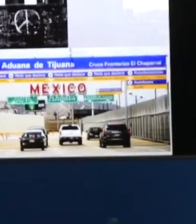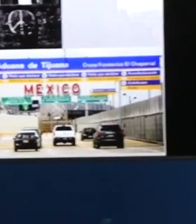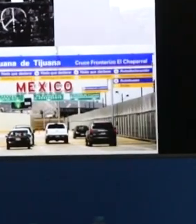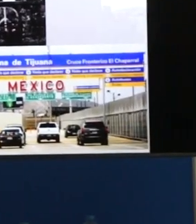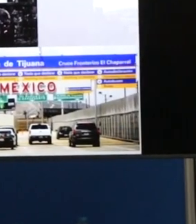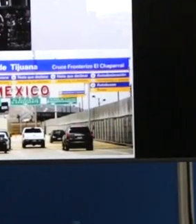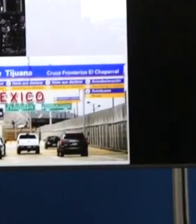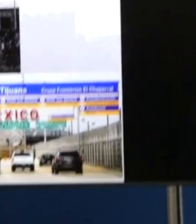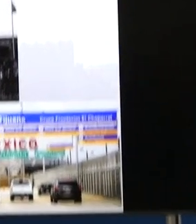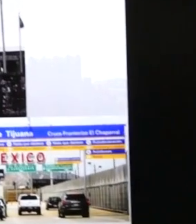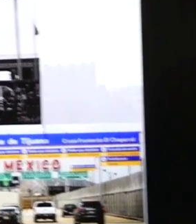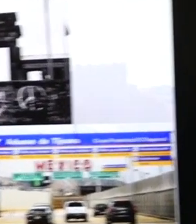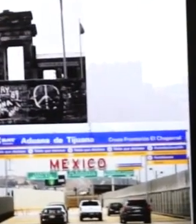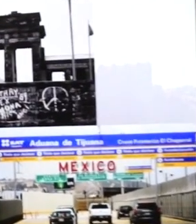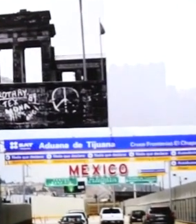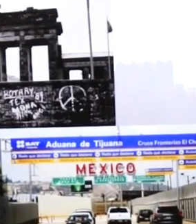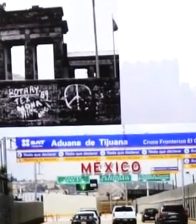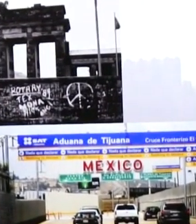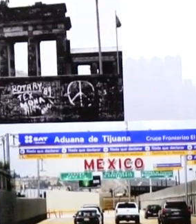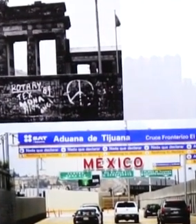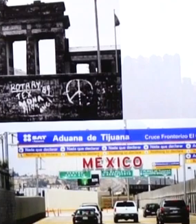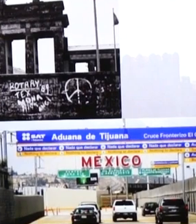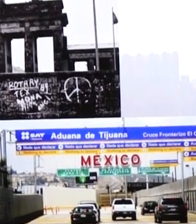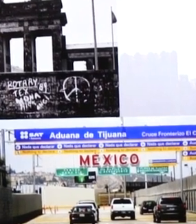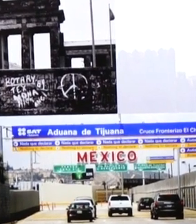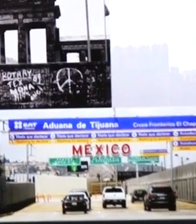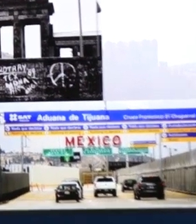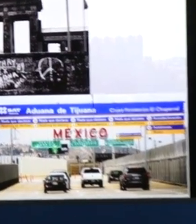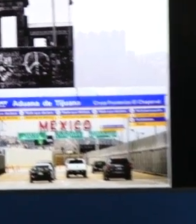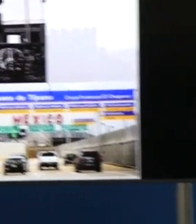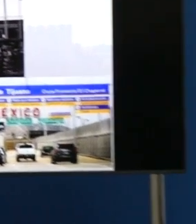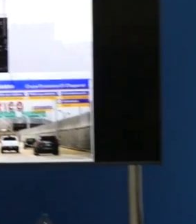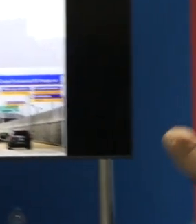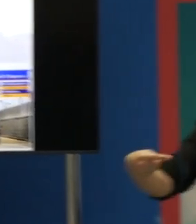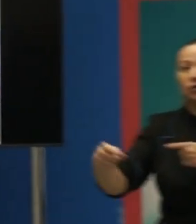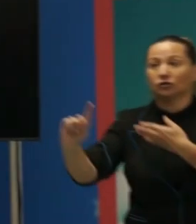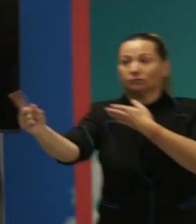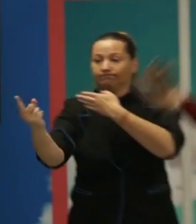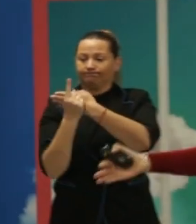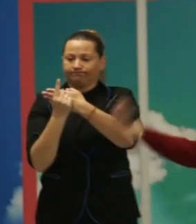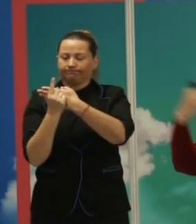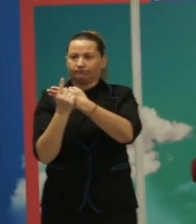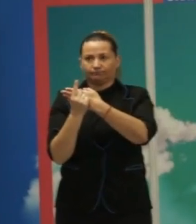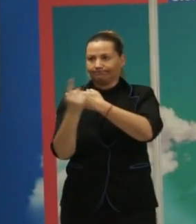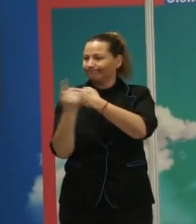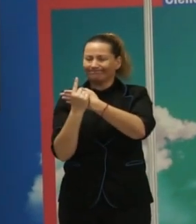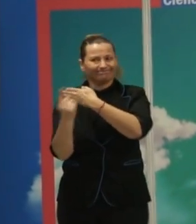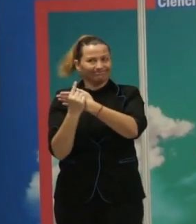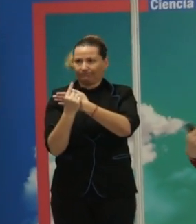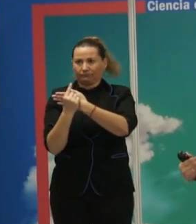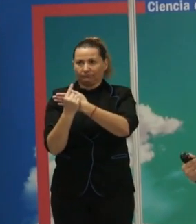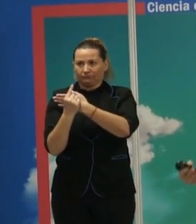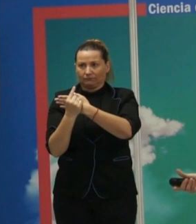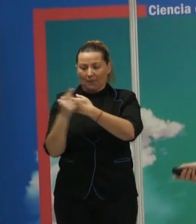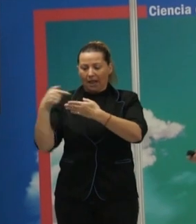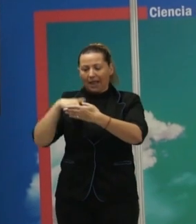Que son difíciles de atravesar, que se hacen precisamente para que el otro no las atraviese y para que quede muy claro tú no puedes entrar aquí, esto